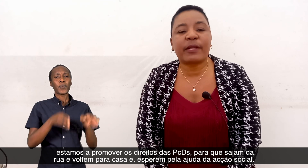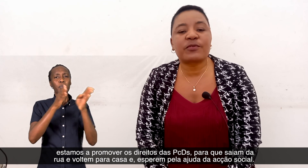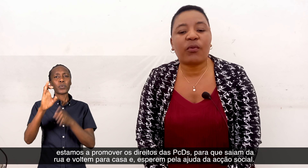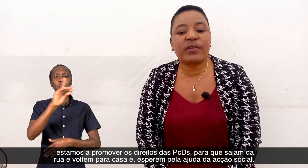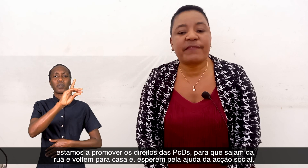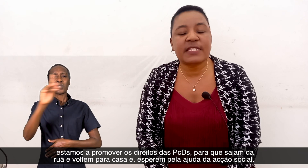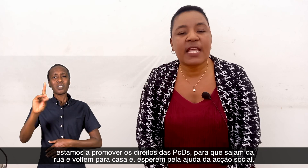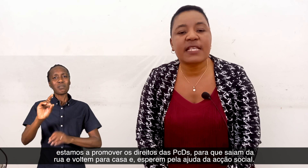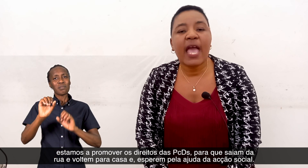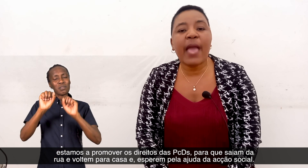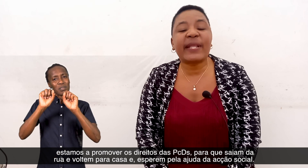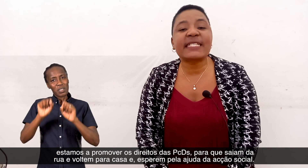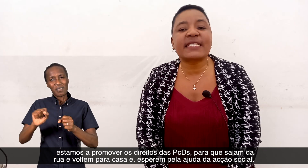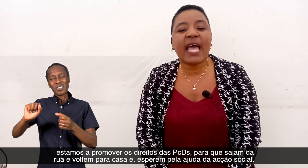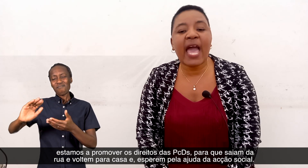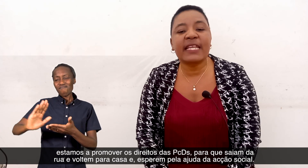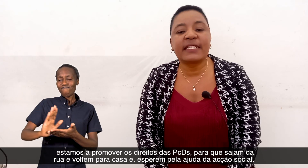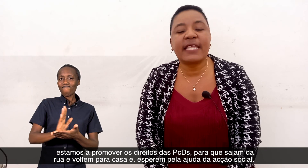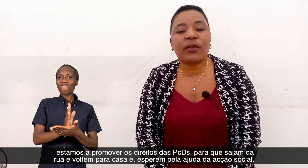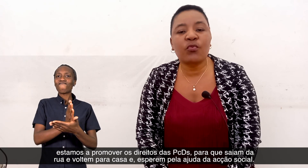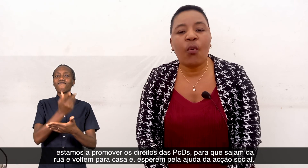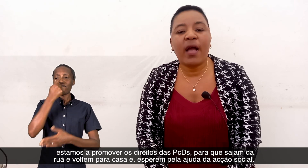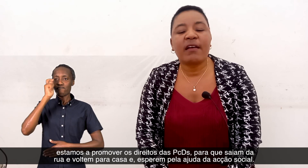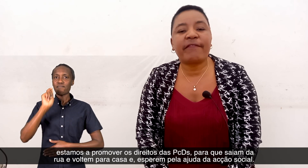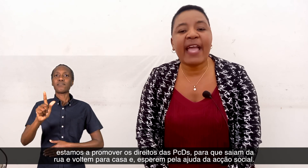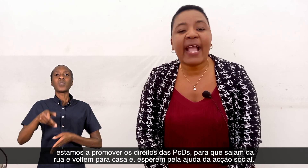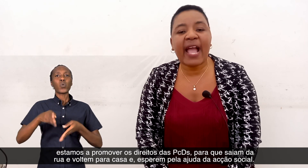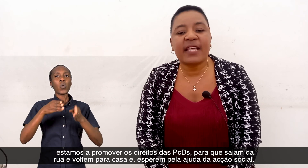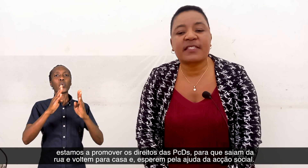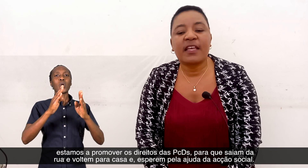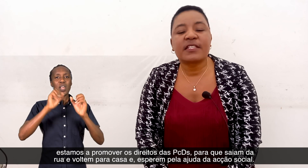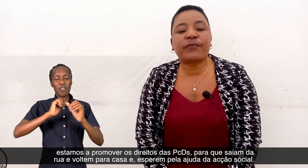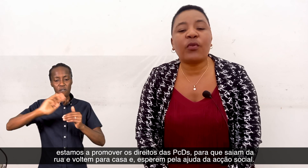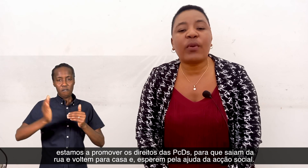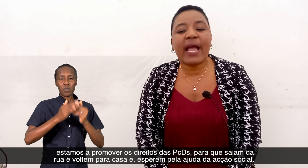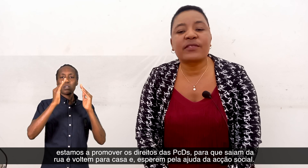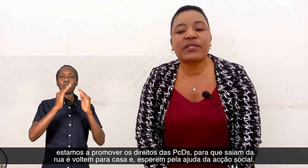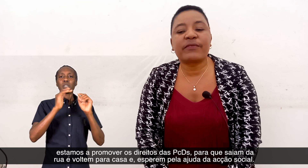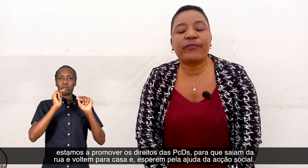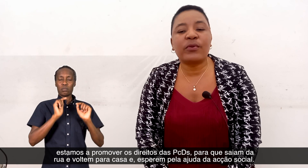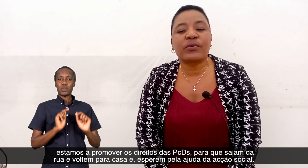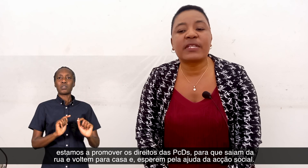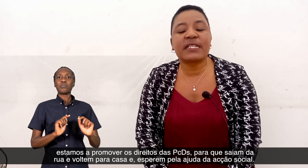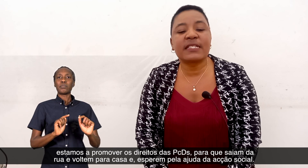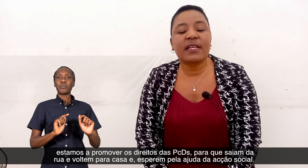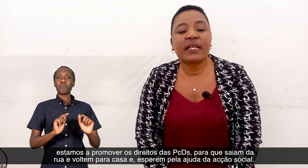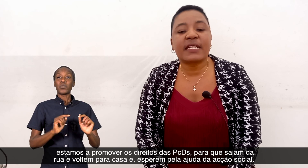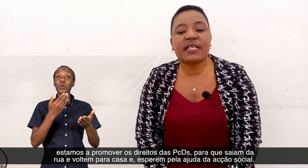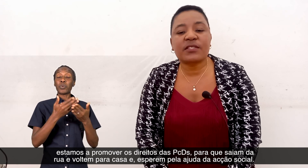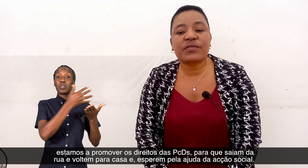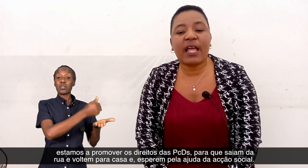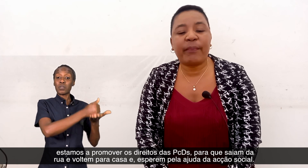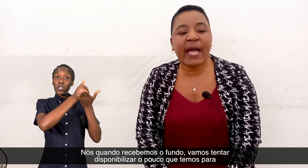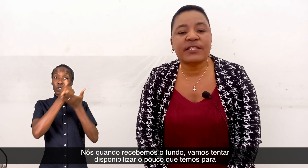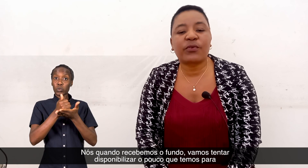aqui para a pessoa com deficiência é para que saia da rua, vai a casa. Se for um caso de fundo de